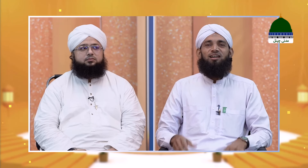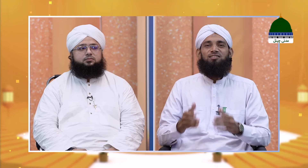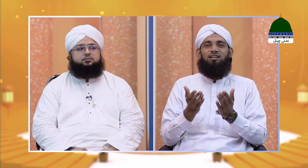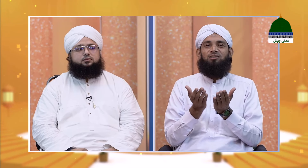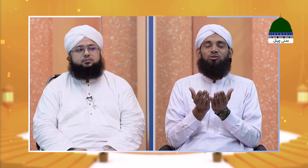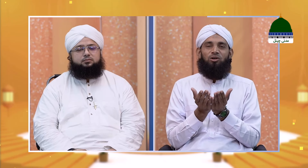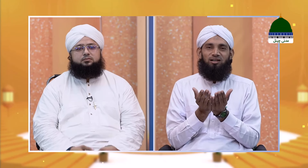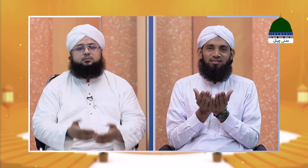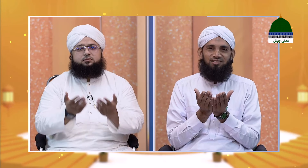آج کا دعا۔